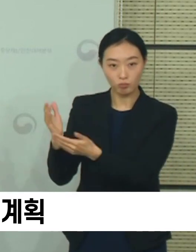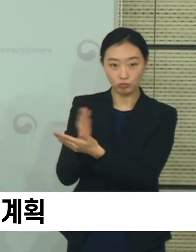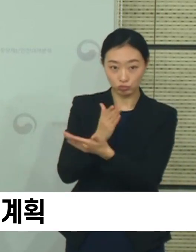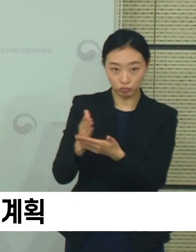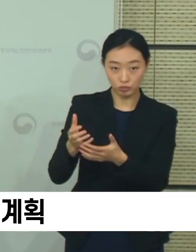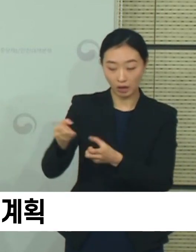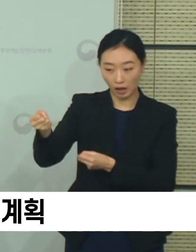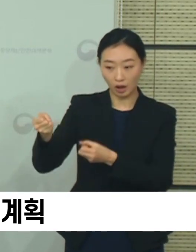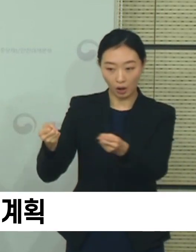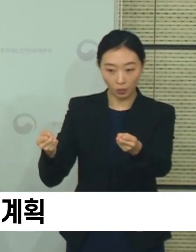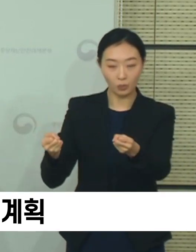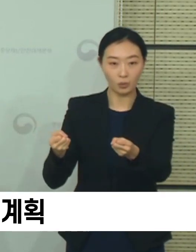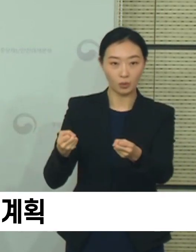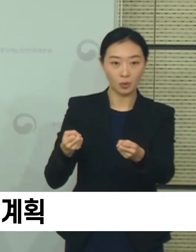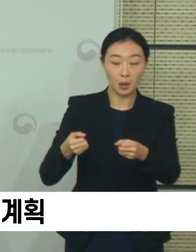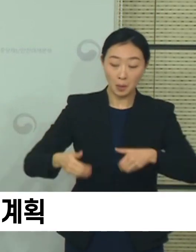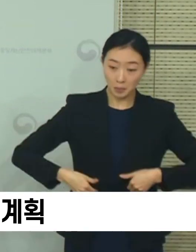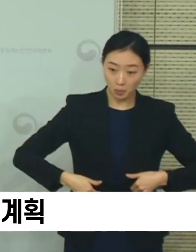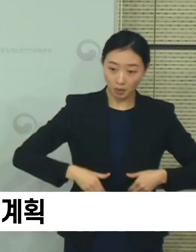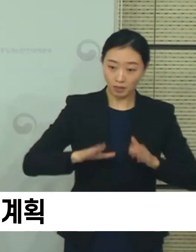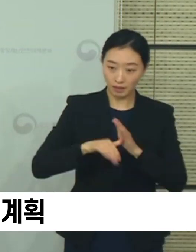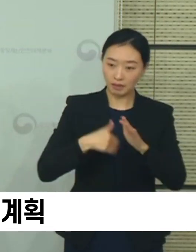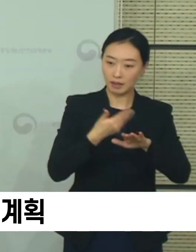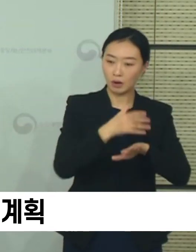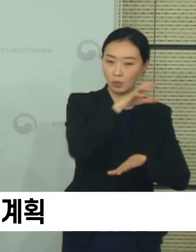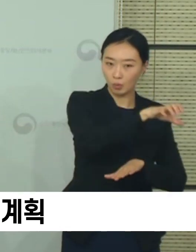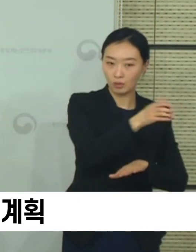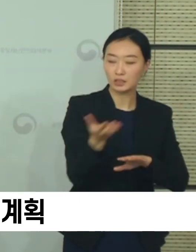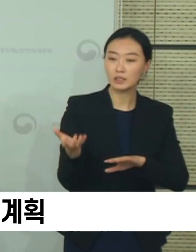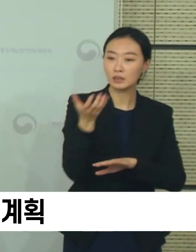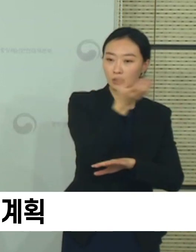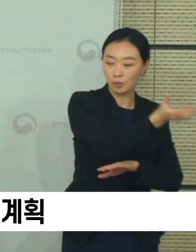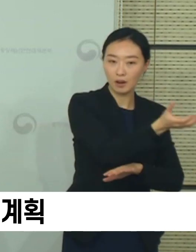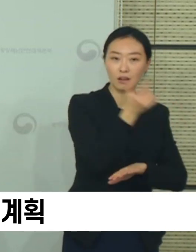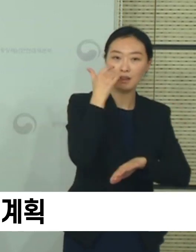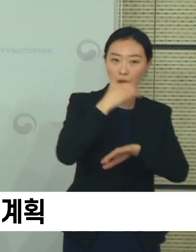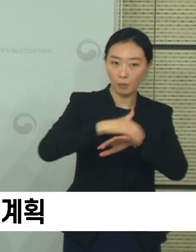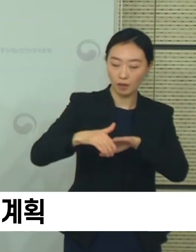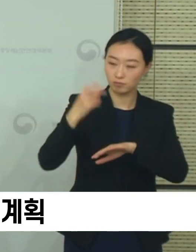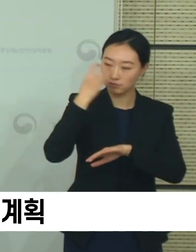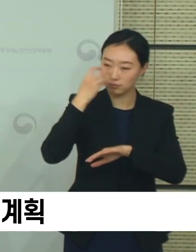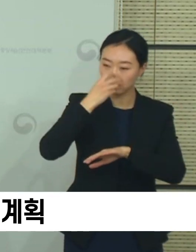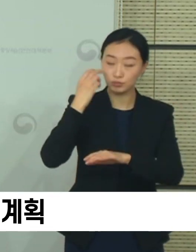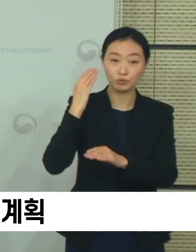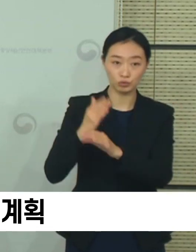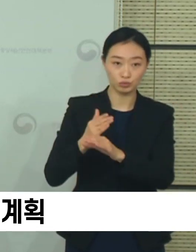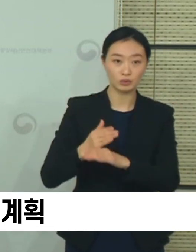분류하고 이동하는 필요한 경우 이송하는 계획도 검토를 하고 있고